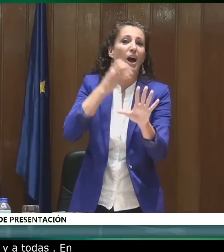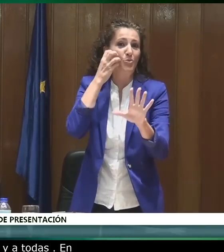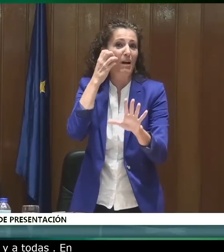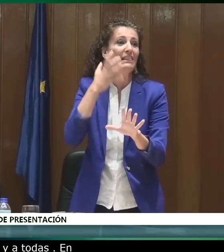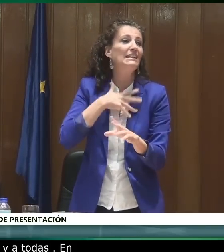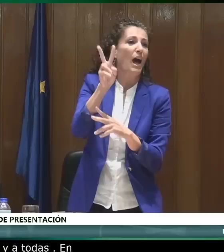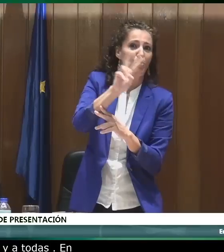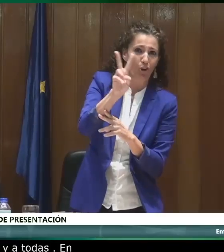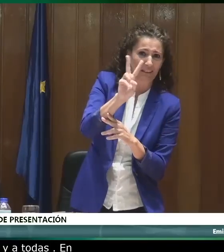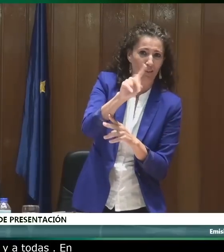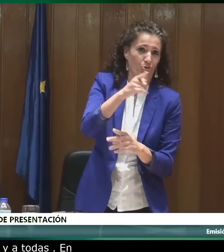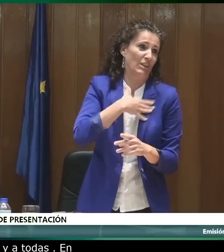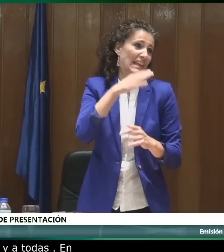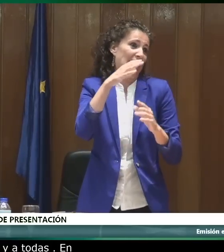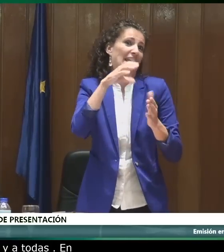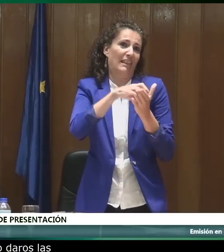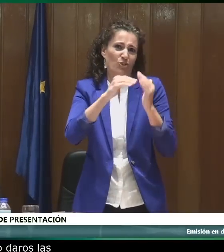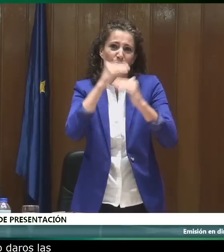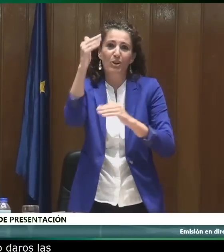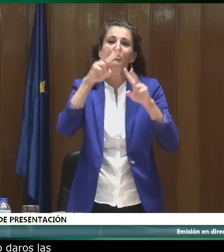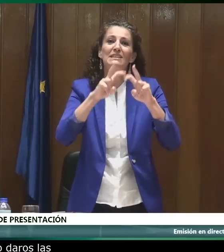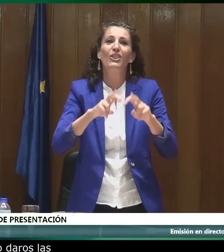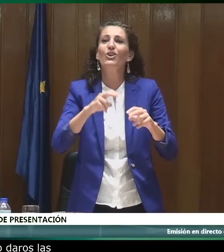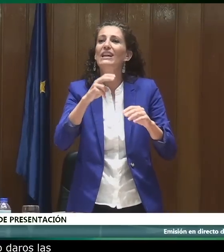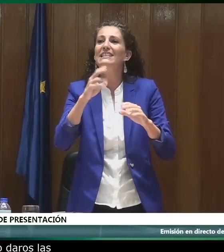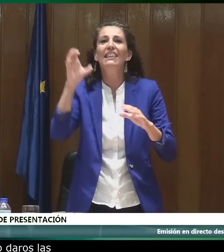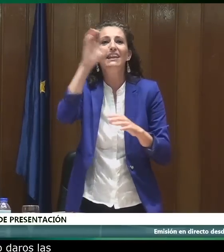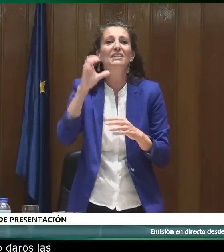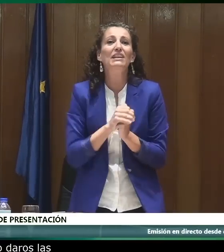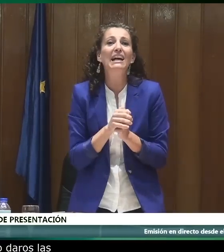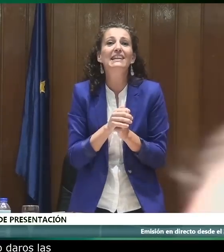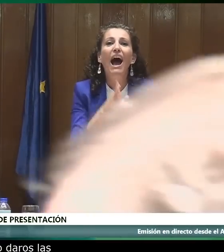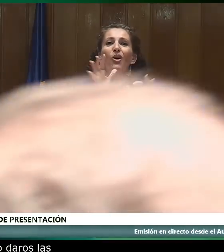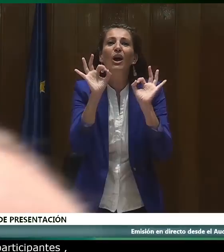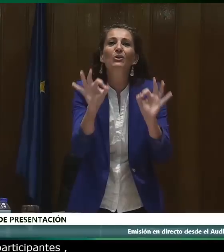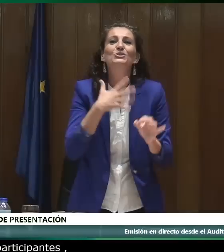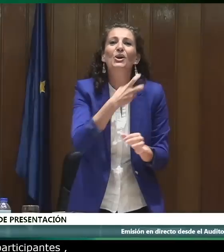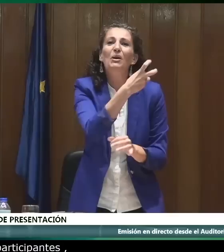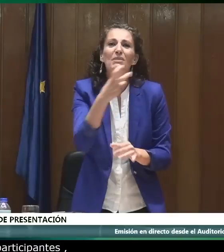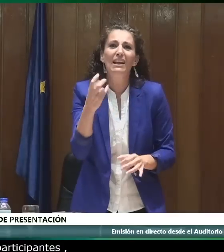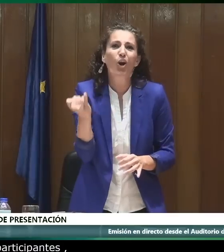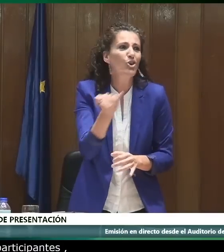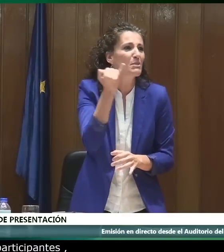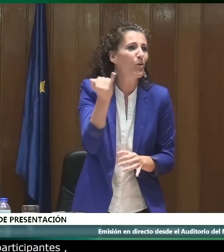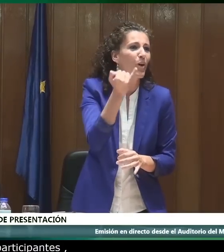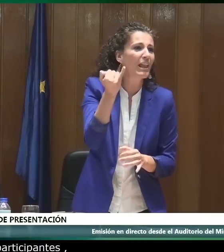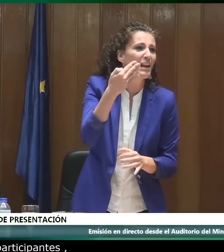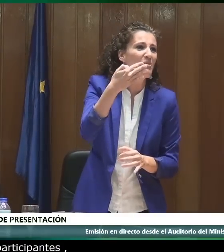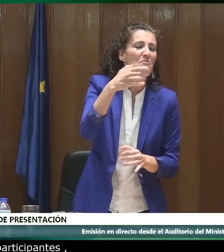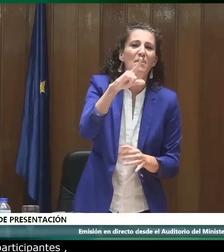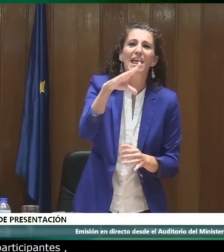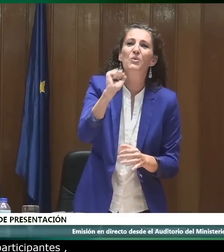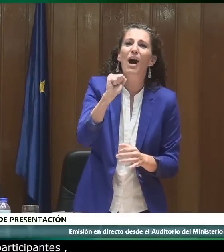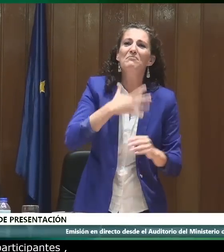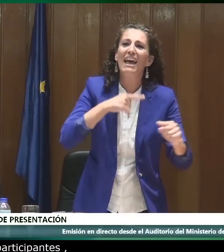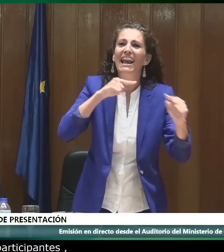CENSI y de su fundación, a Jacobo, a Violeta del Monte, del Centro Superior de Investigaciones Científicas. Acaba